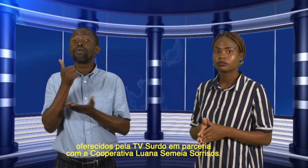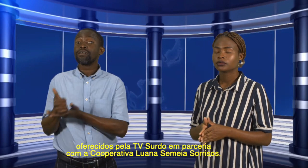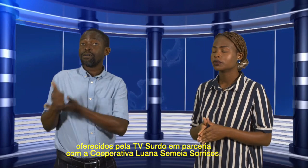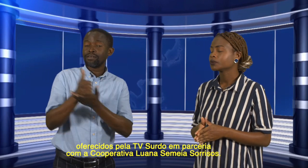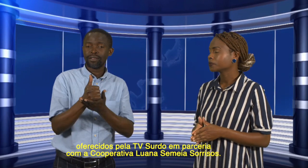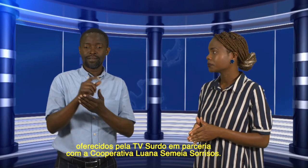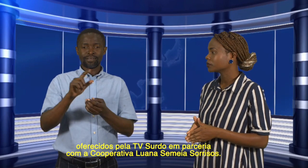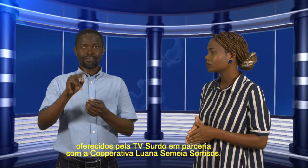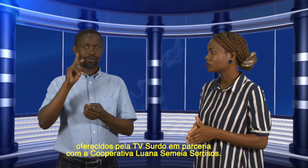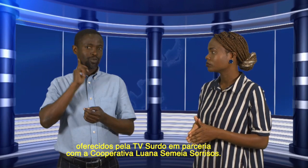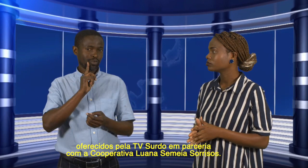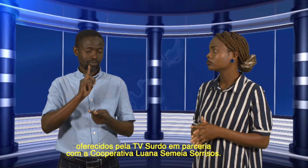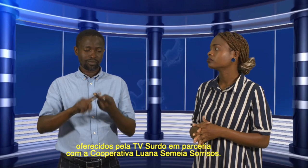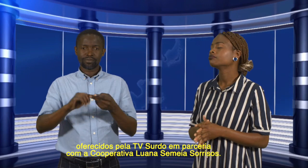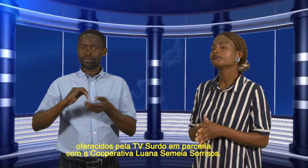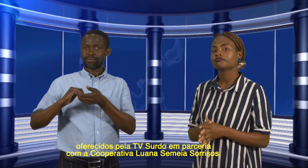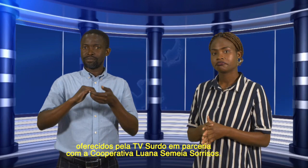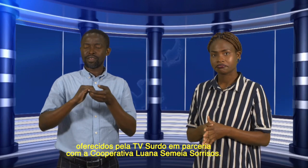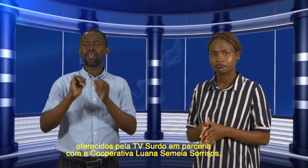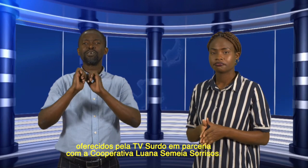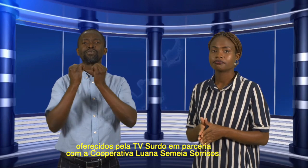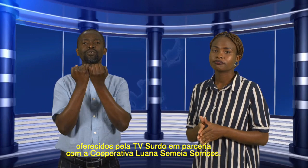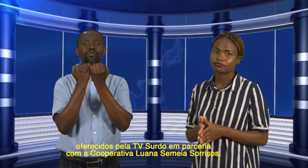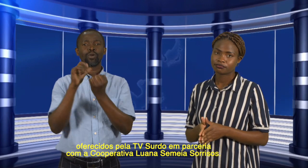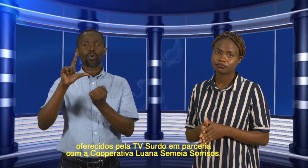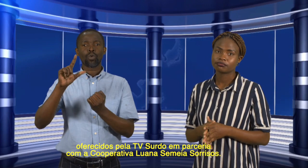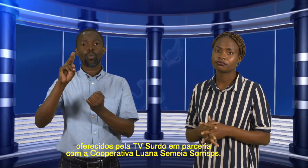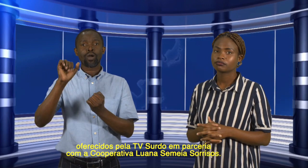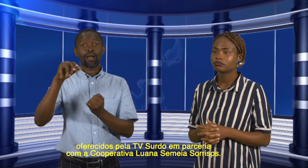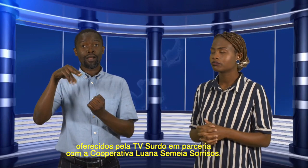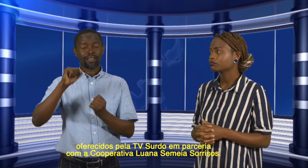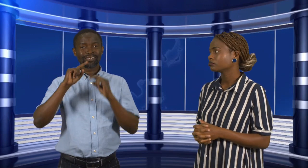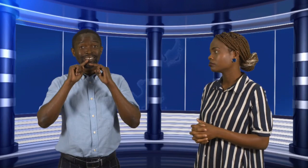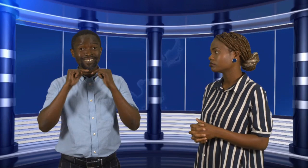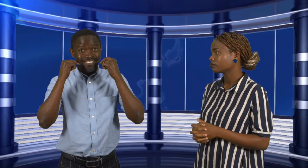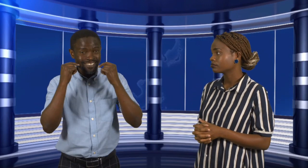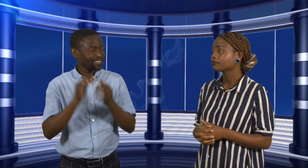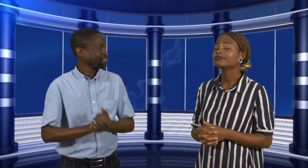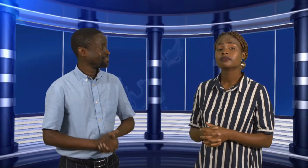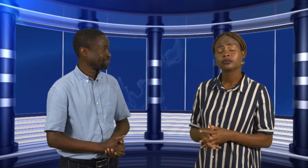pela TV Surdo em parceria com a cooperativa Luana Semeia Sorrisos.